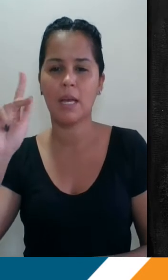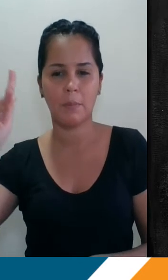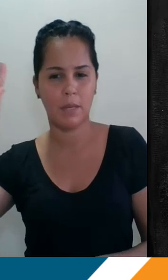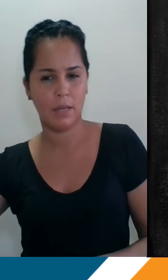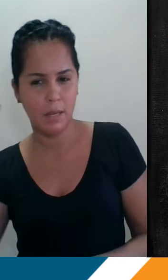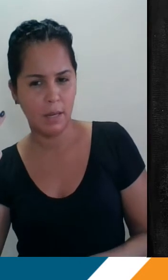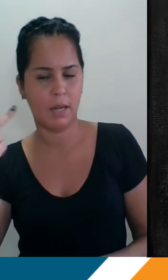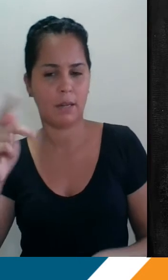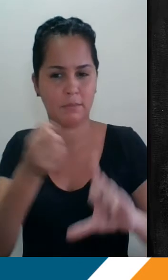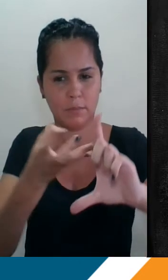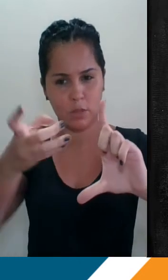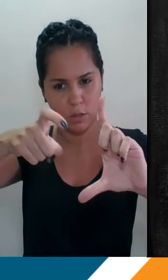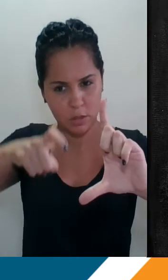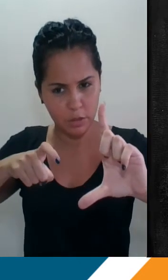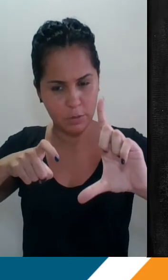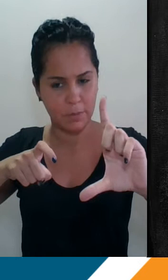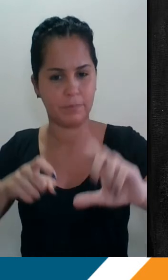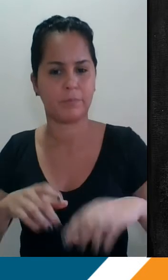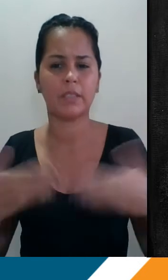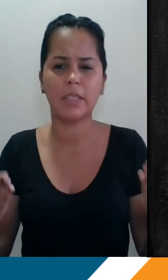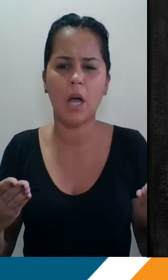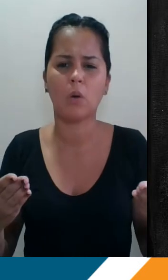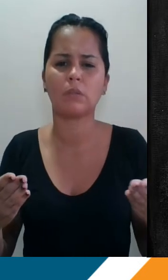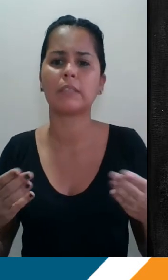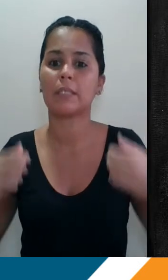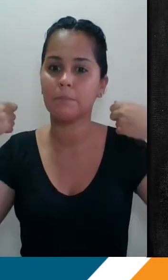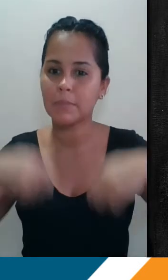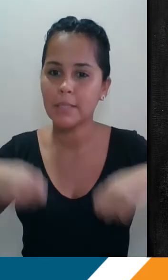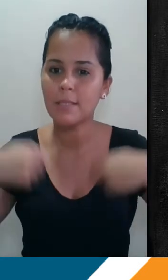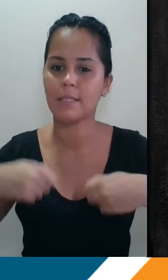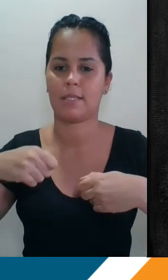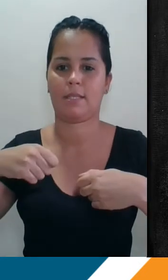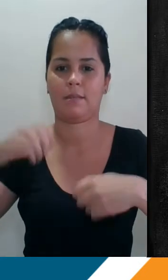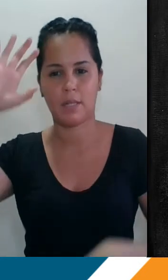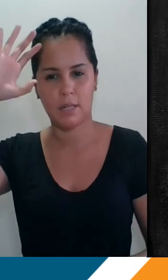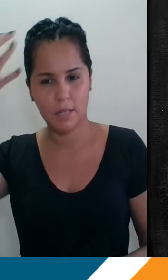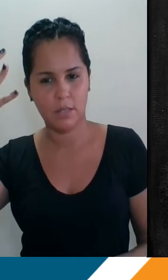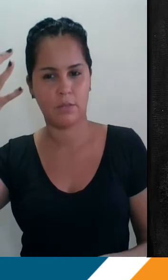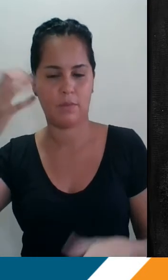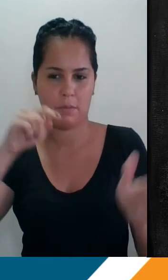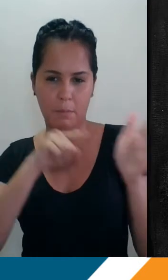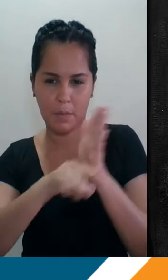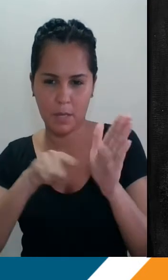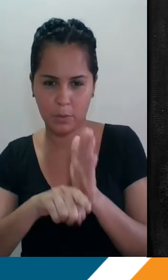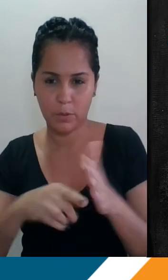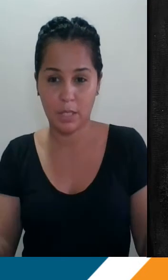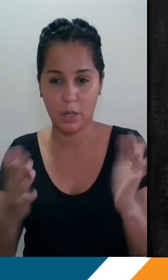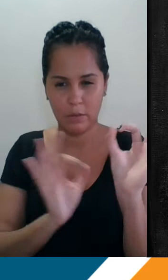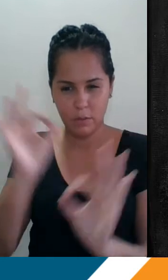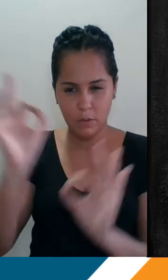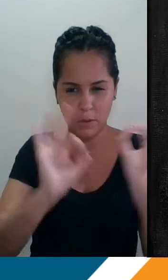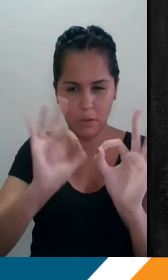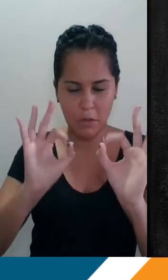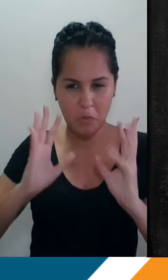do logaritmo do número x. Então, é isso aqui que eu preciso de fato para resolver a questão. Então, eu vou agora limpar aqui